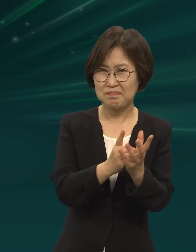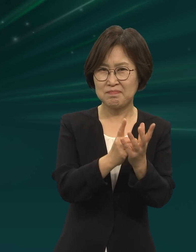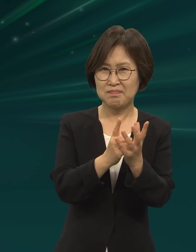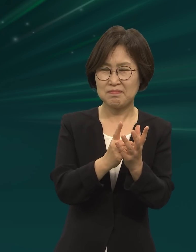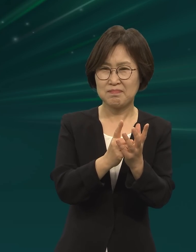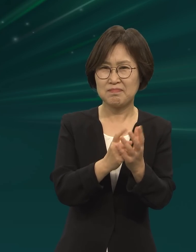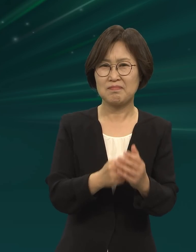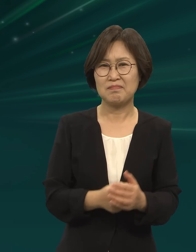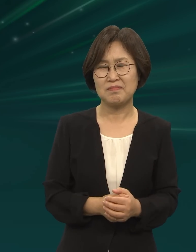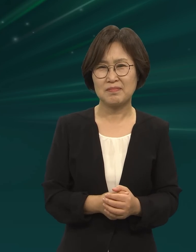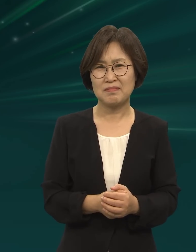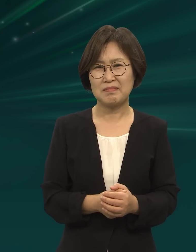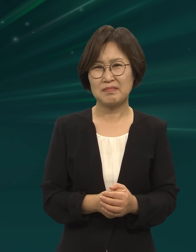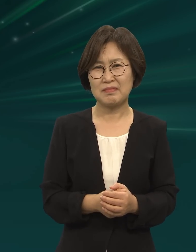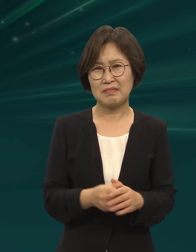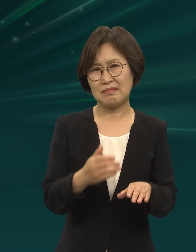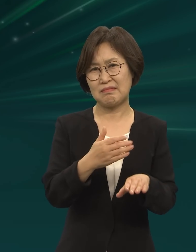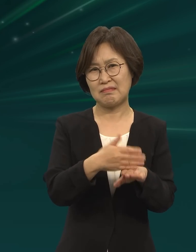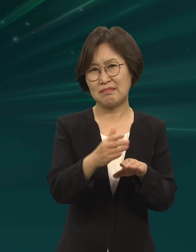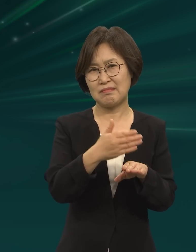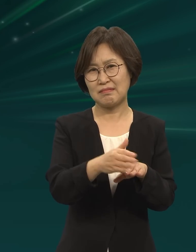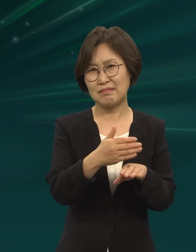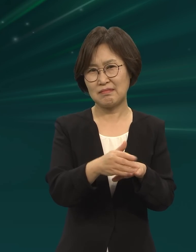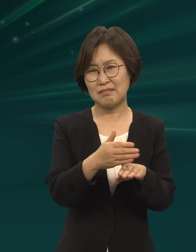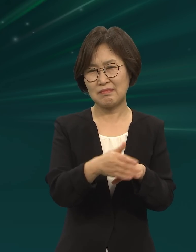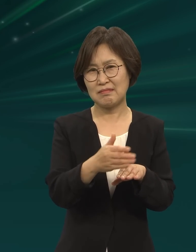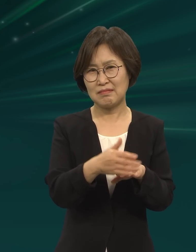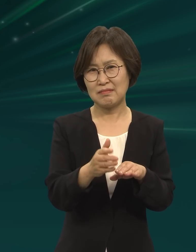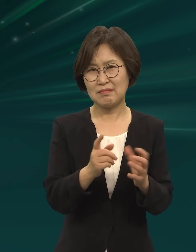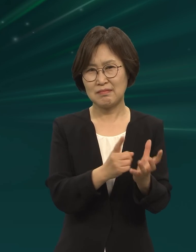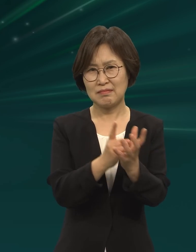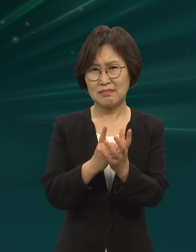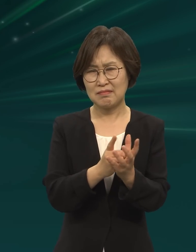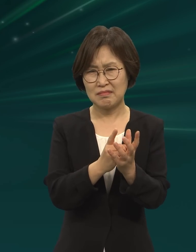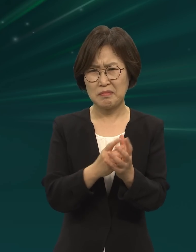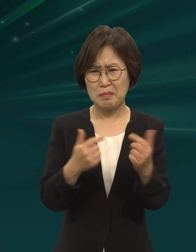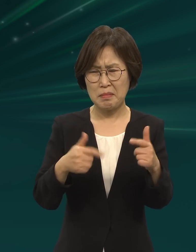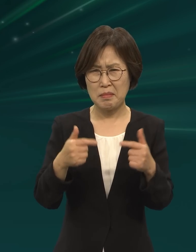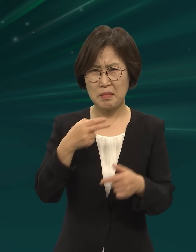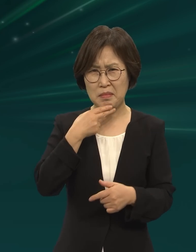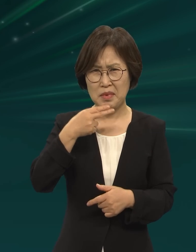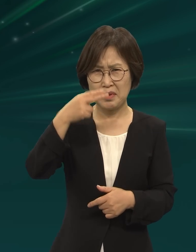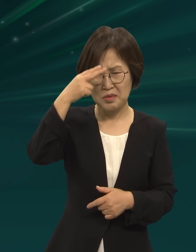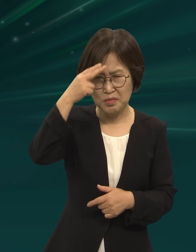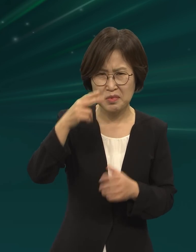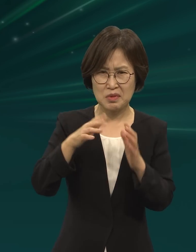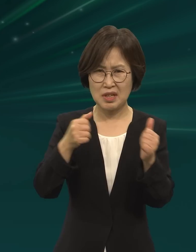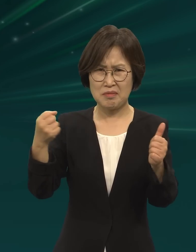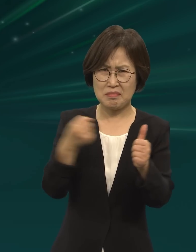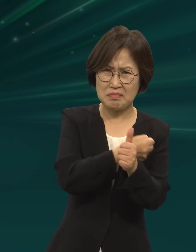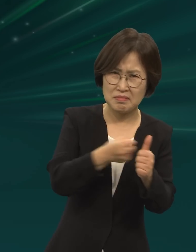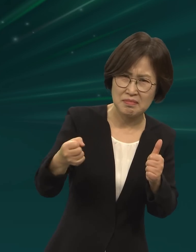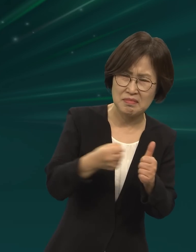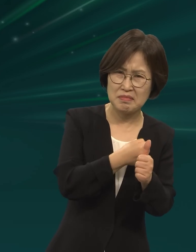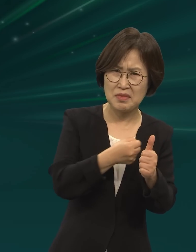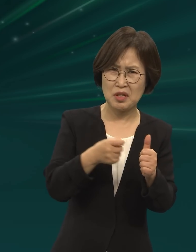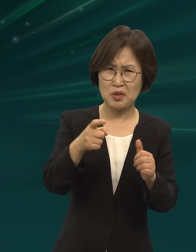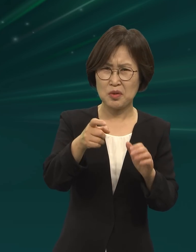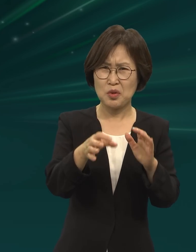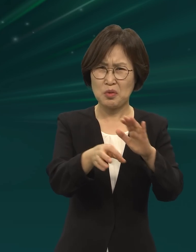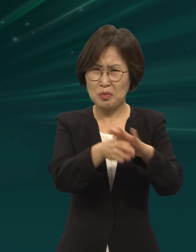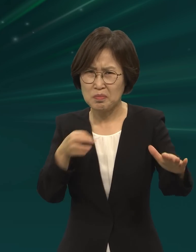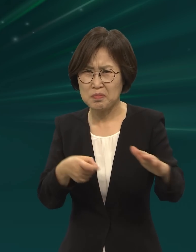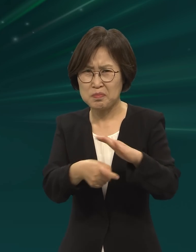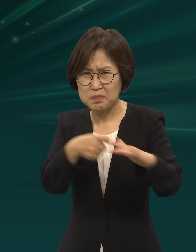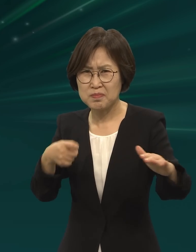빠졌어요. 이 깡패기를 받아서 맨날 술 마시고 사람 때리고 돈을 받고 이런 안